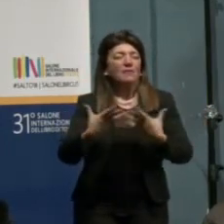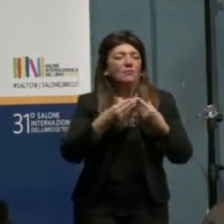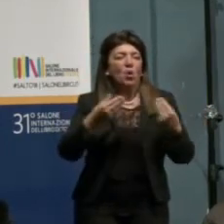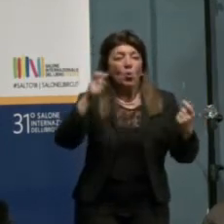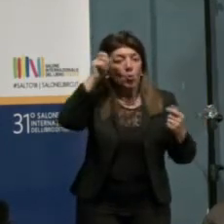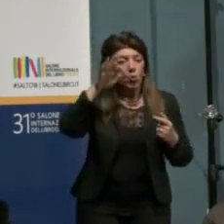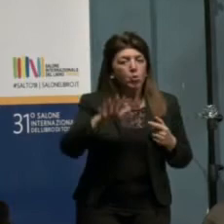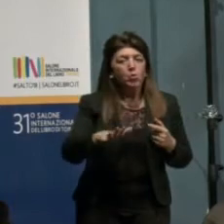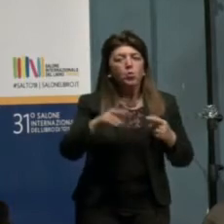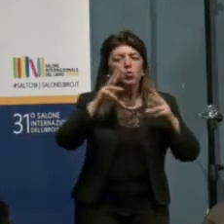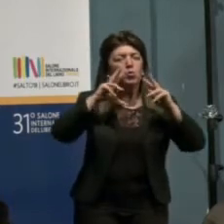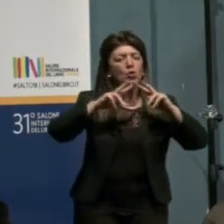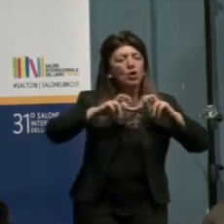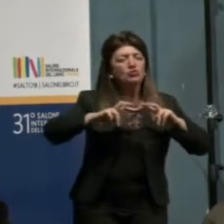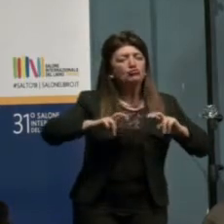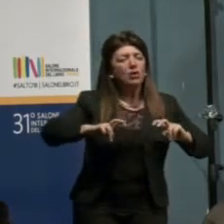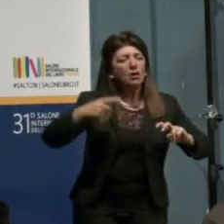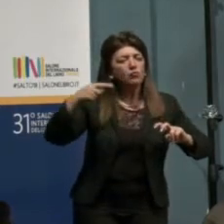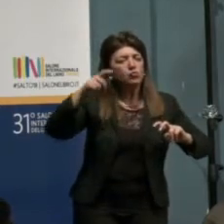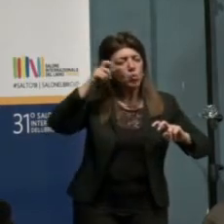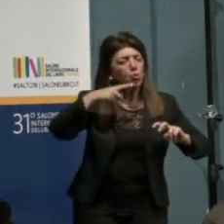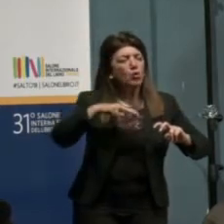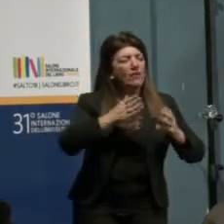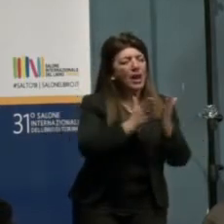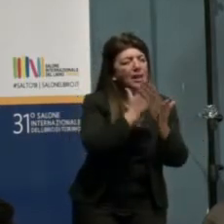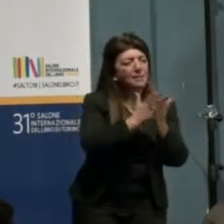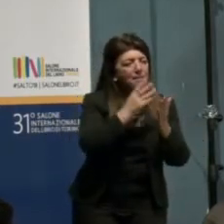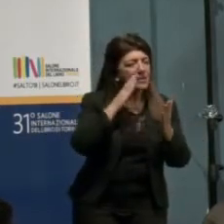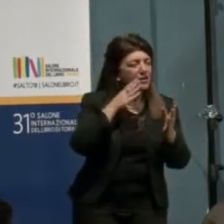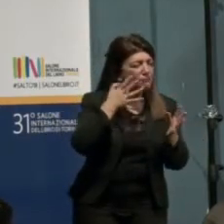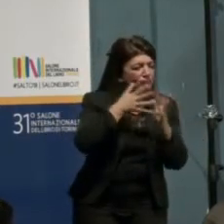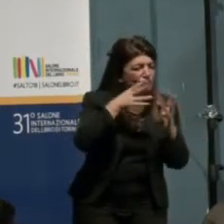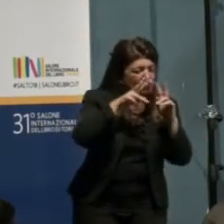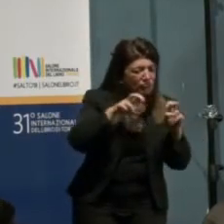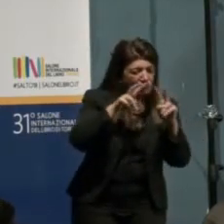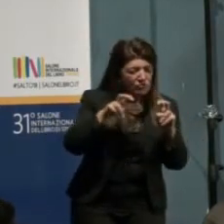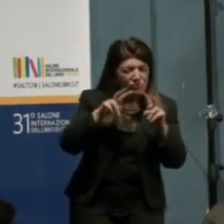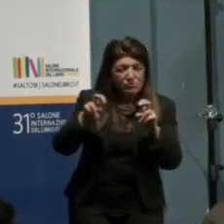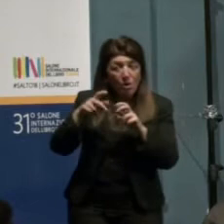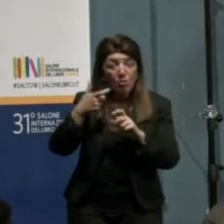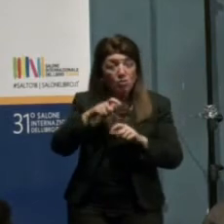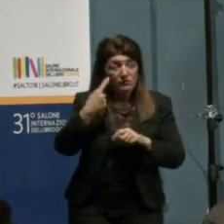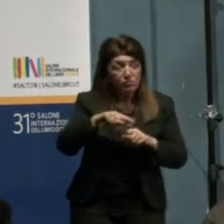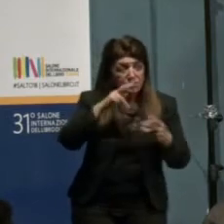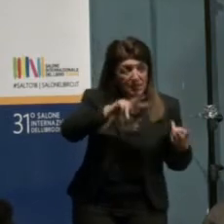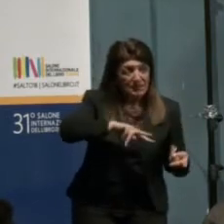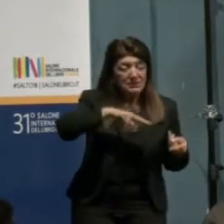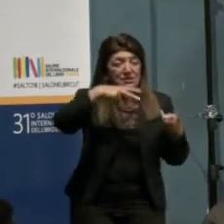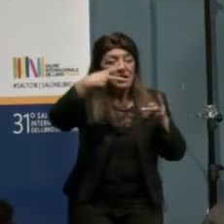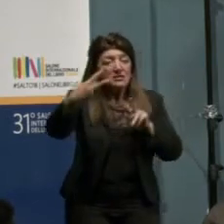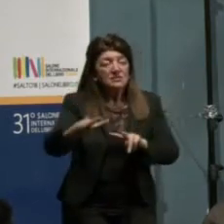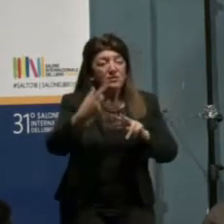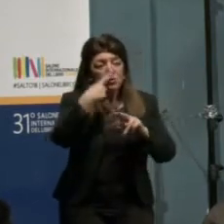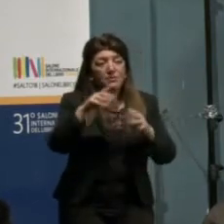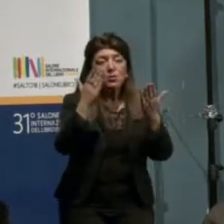la ricerca va nei libri uno dei motivi per cui si era trasferito a studiare a cambridge e perché